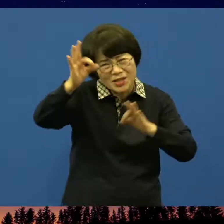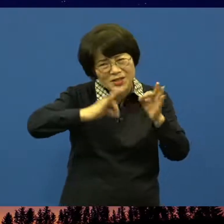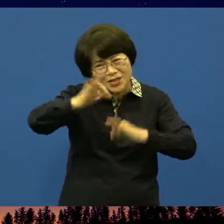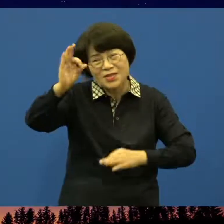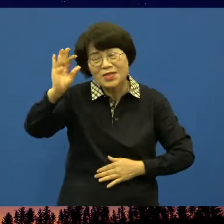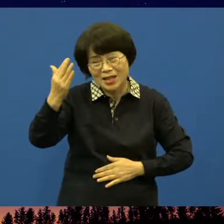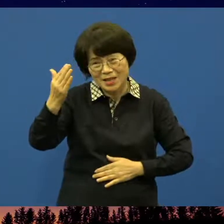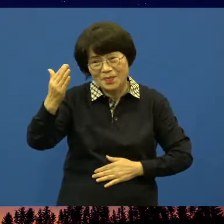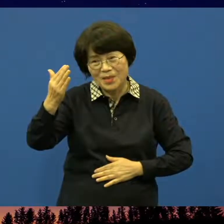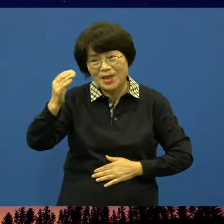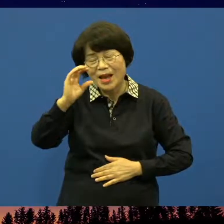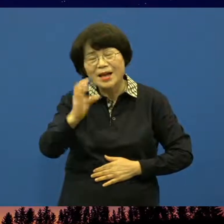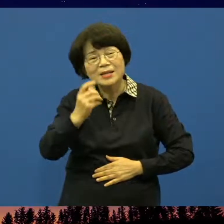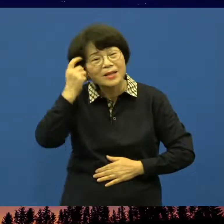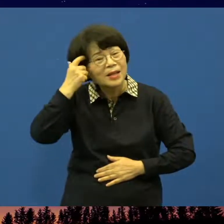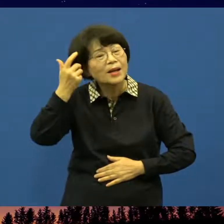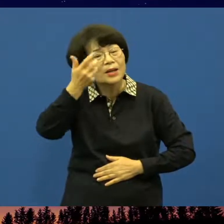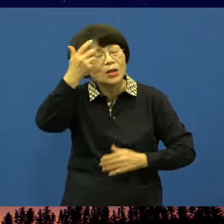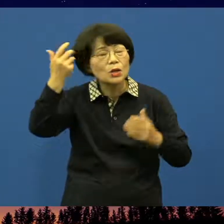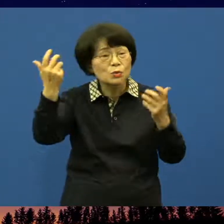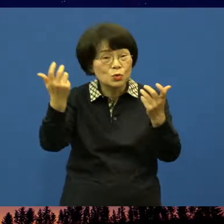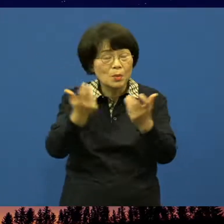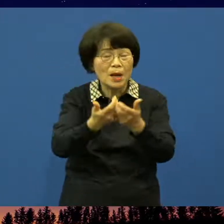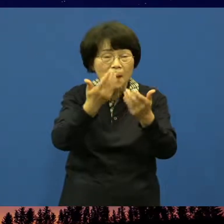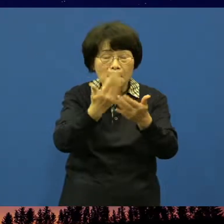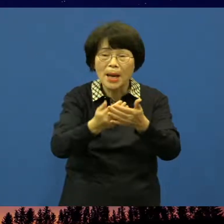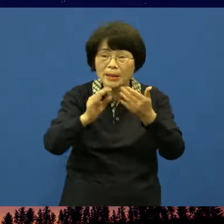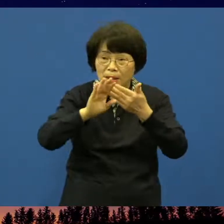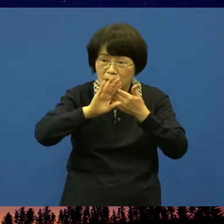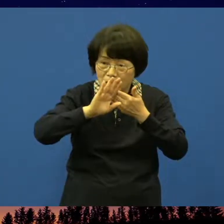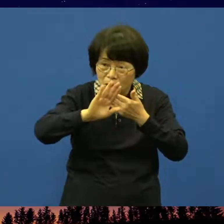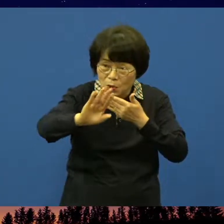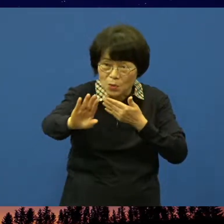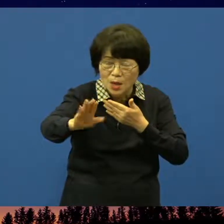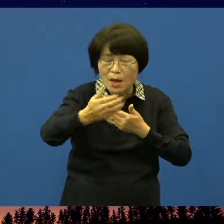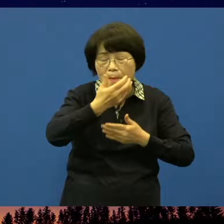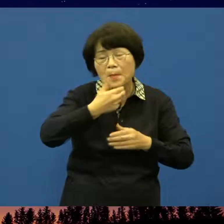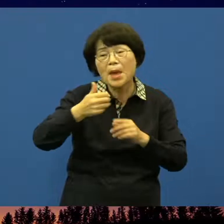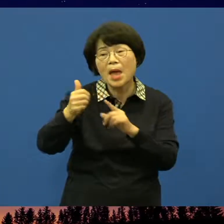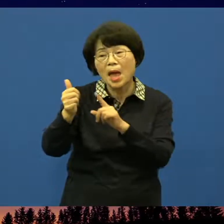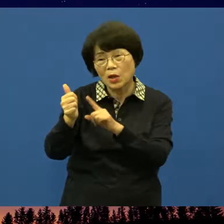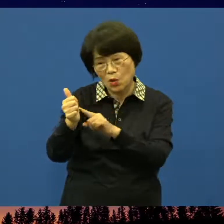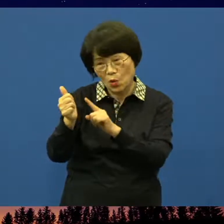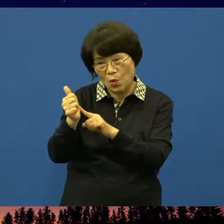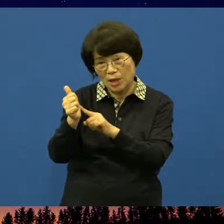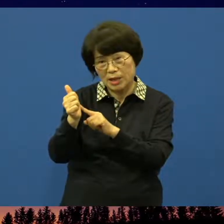그가 성령의 충만함을 입고 난 다음에 어떻게 변했습니까? 사도행전의 전반부를 보면 그가